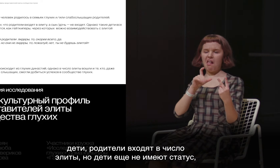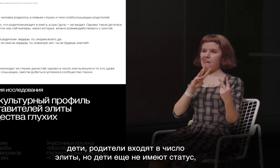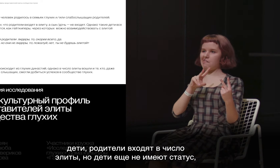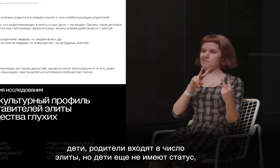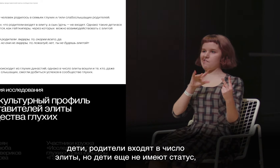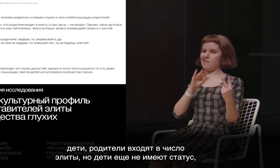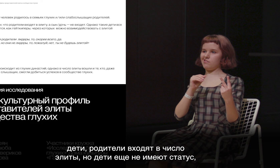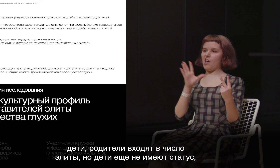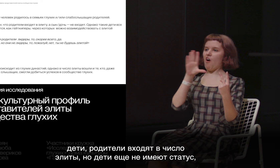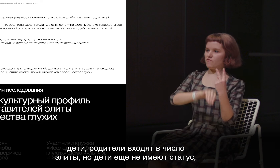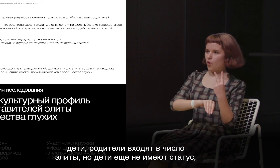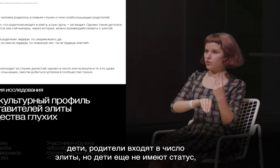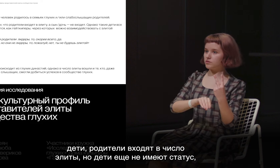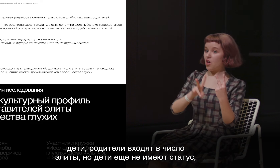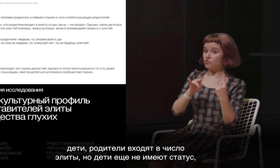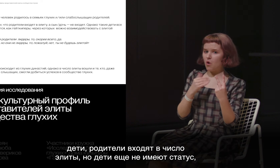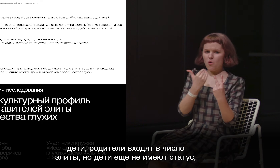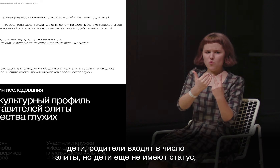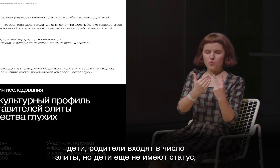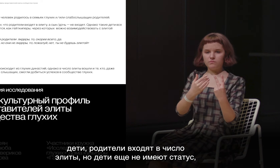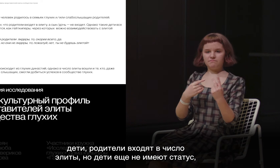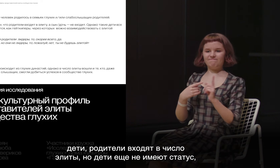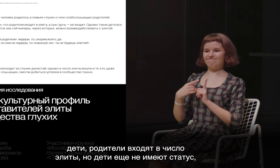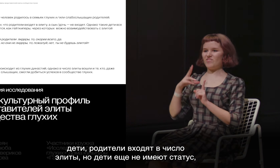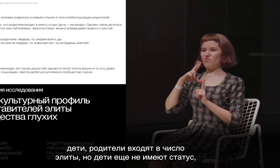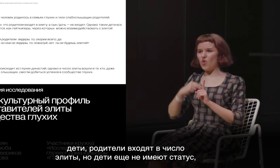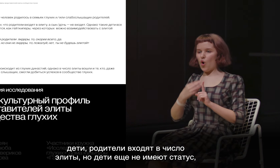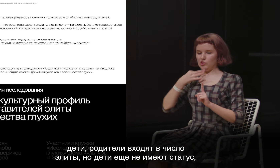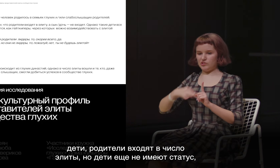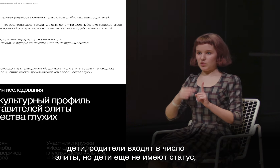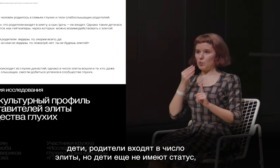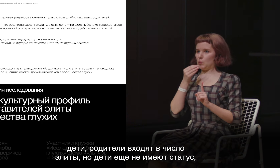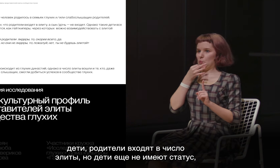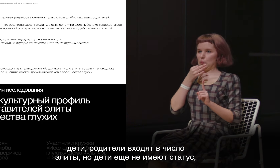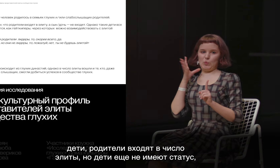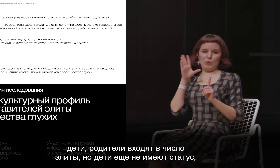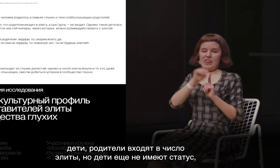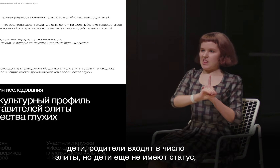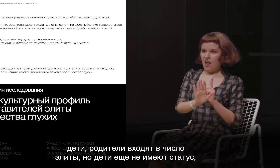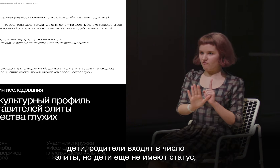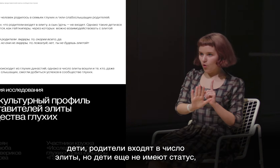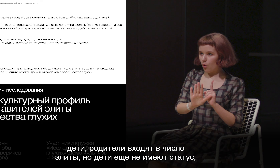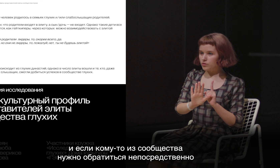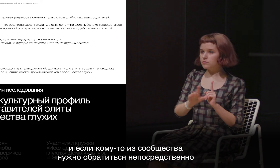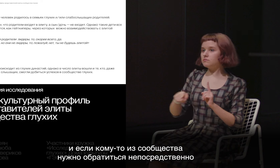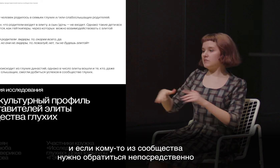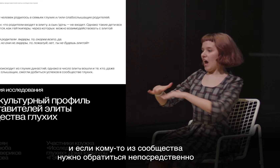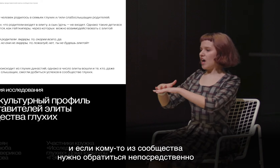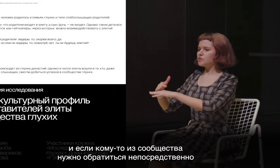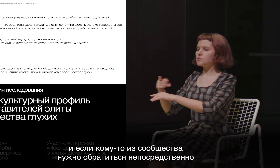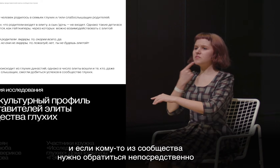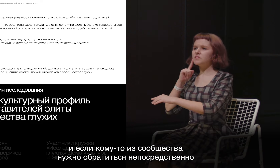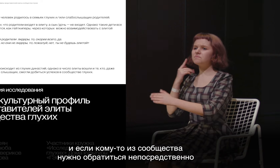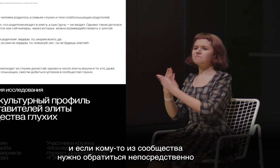дети, родители элиты входят в число элиты, но дети еще не входят туда. И